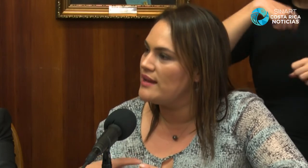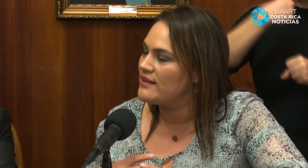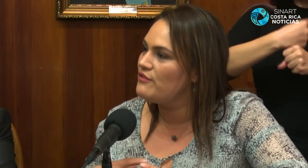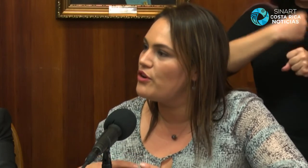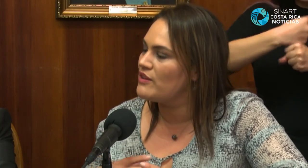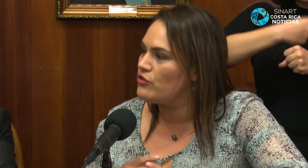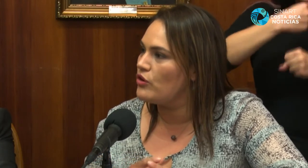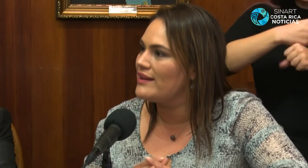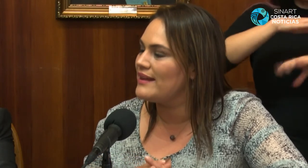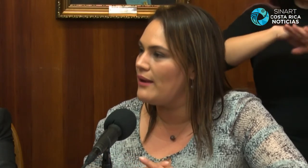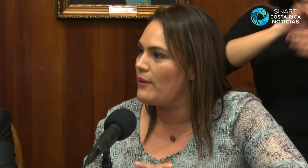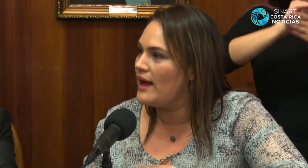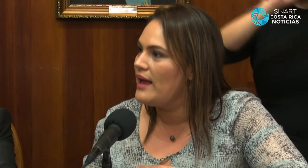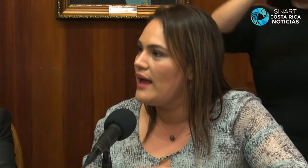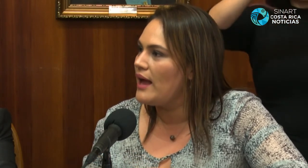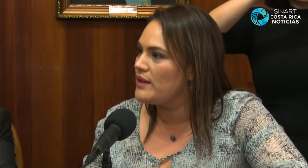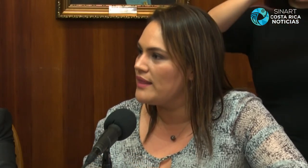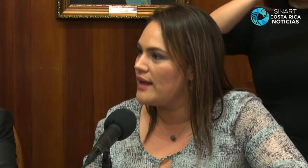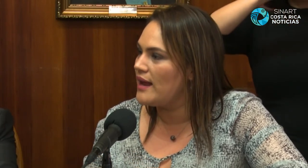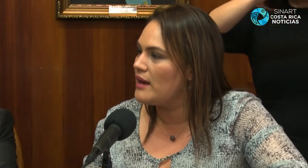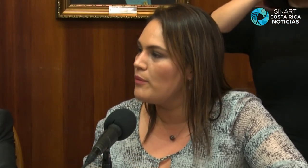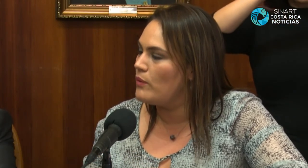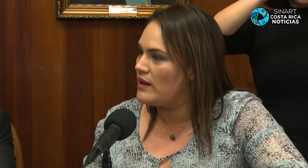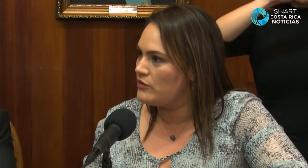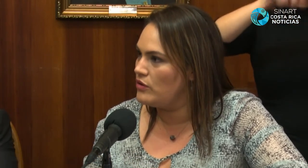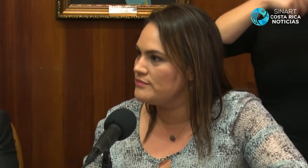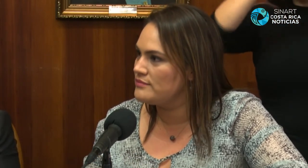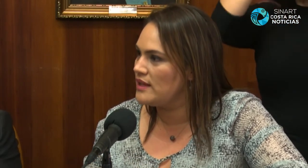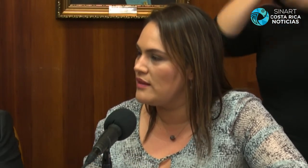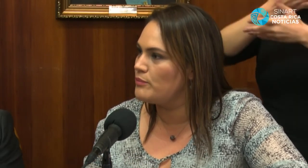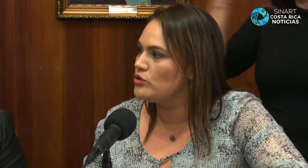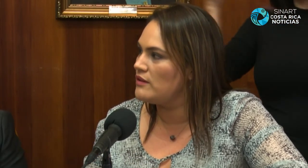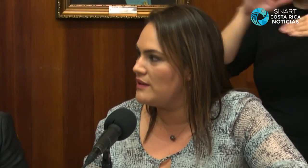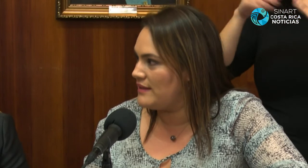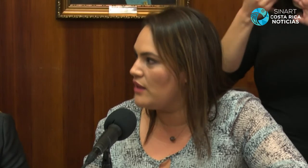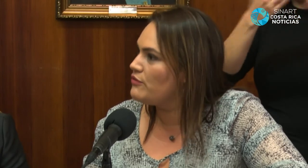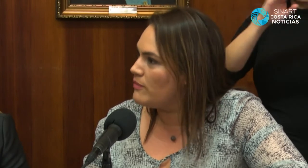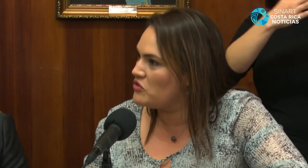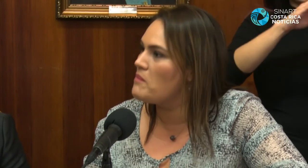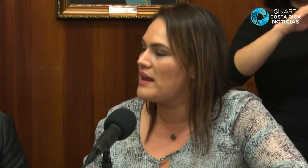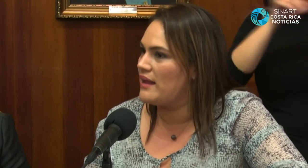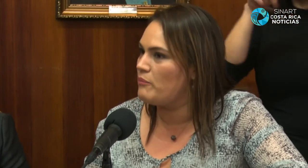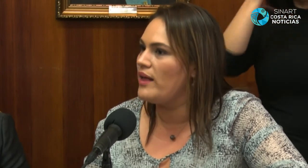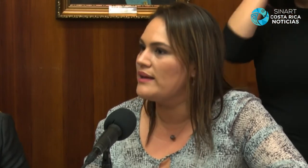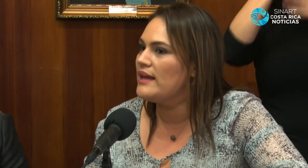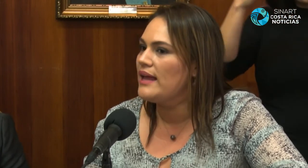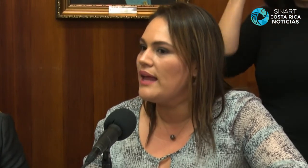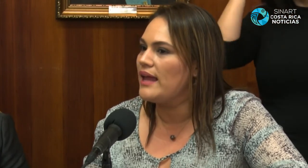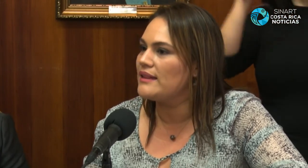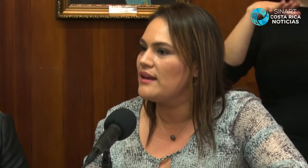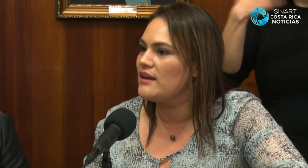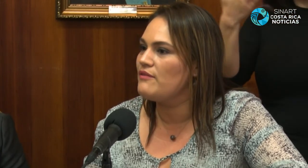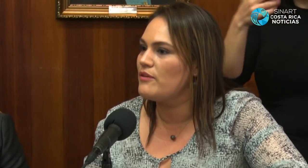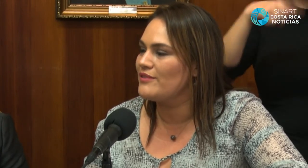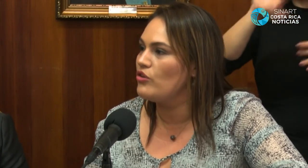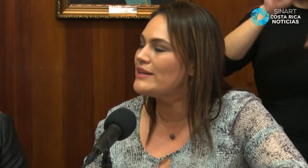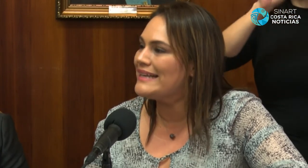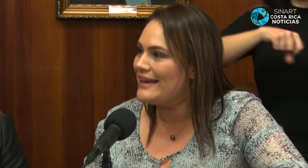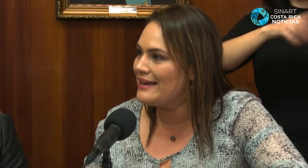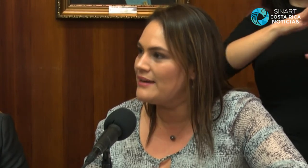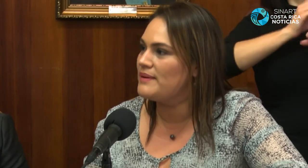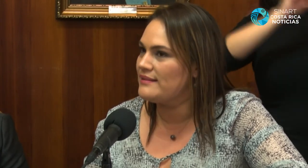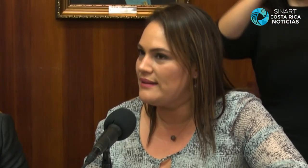trabajando en esa información que se le va a brindar a la población desde el punto de vista de información para que puedan tener